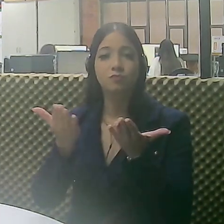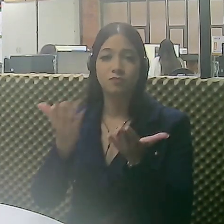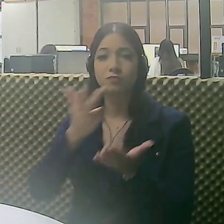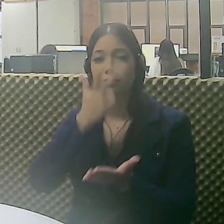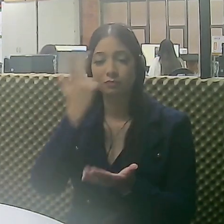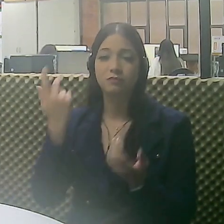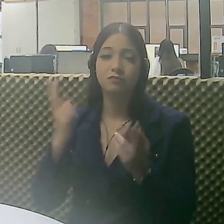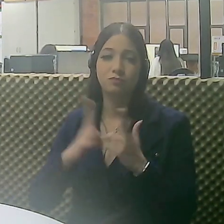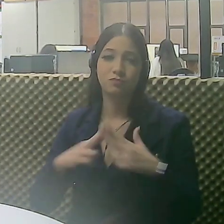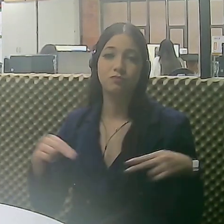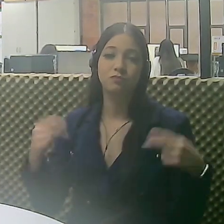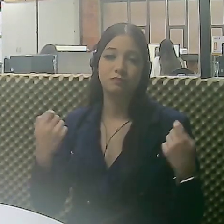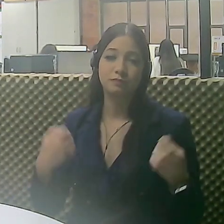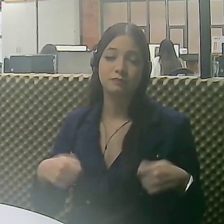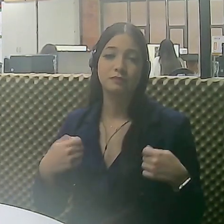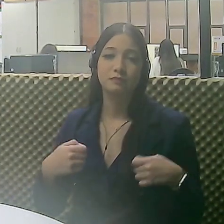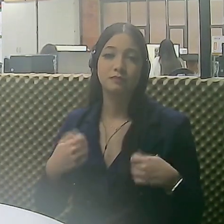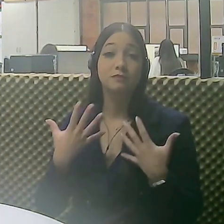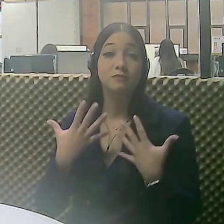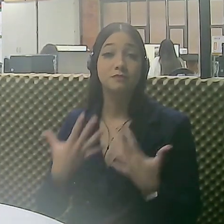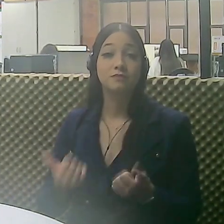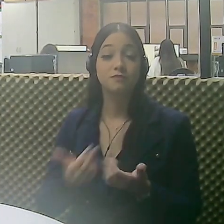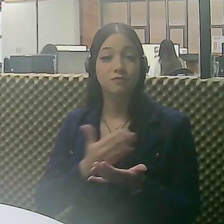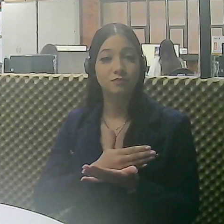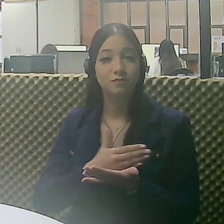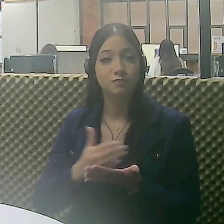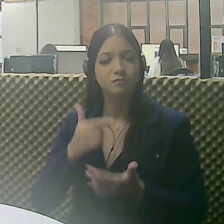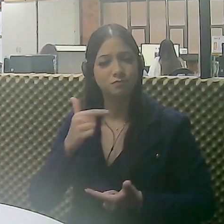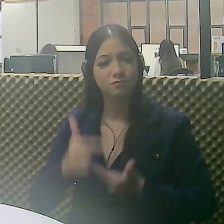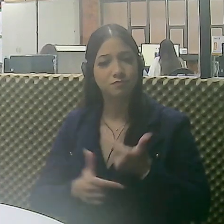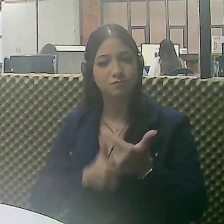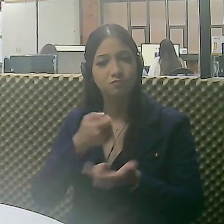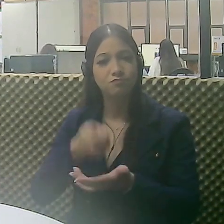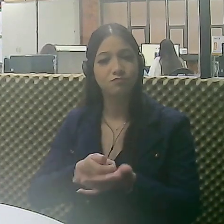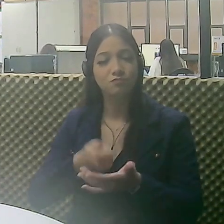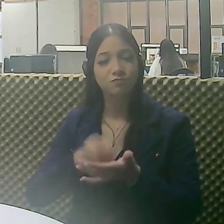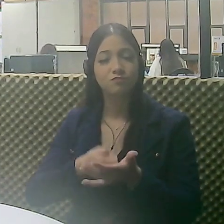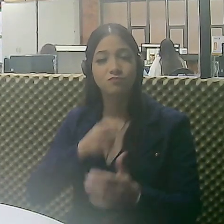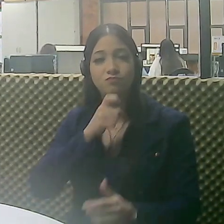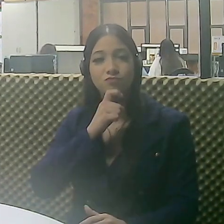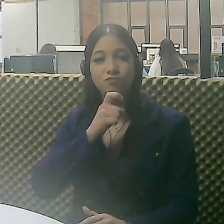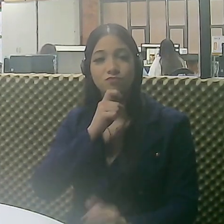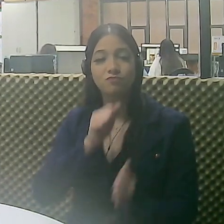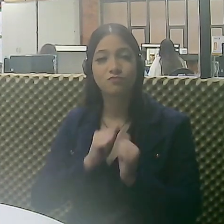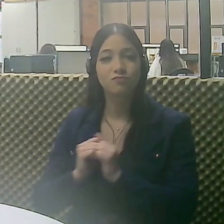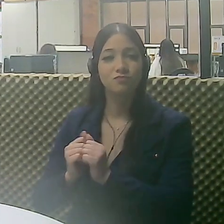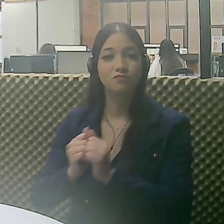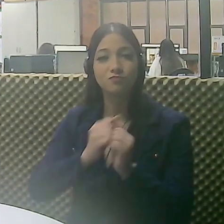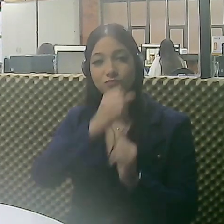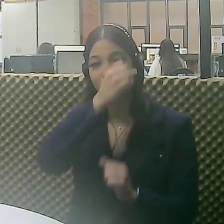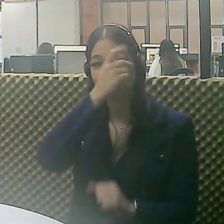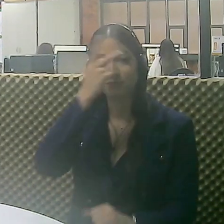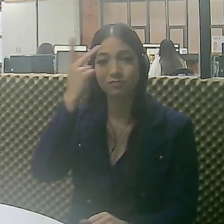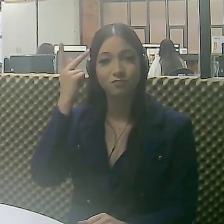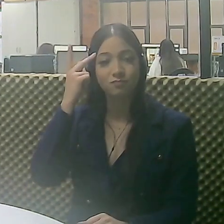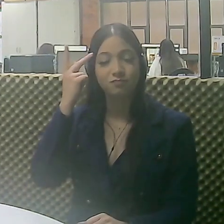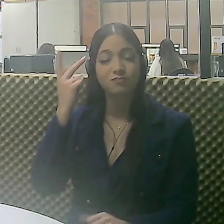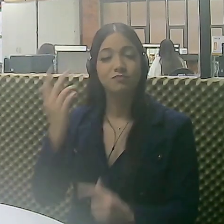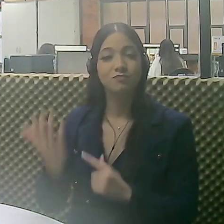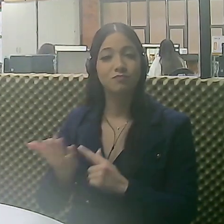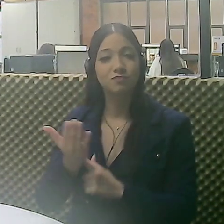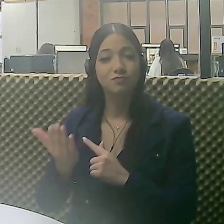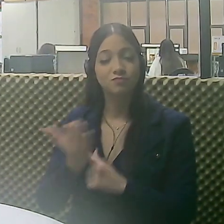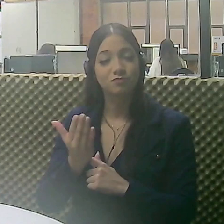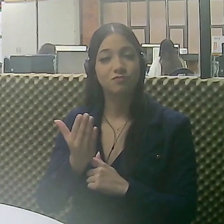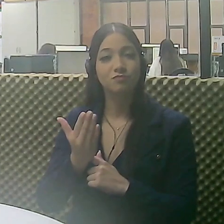mais precisam. Então, vamos começar a fazer o nosso trabalho e combater o frio. São as parcerias da Prefeitura que ajudam a